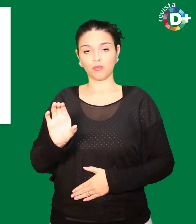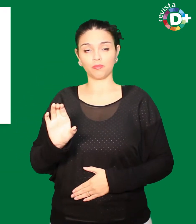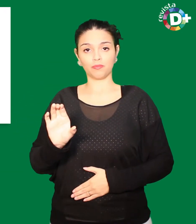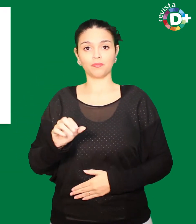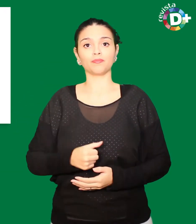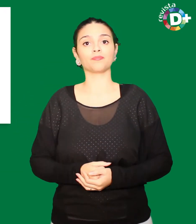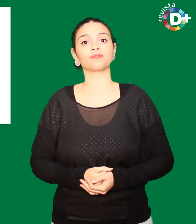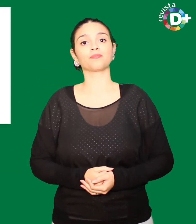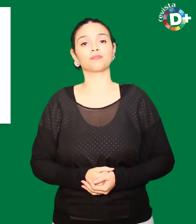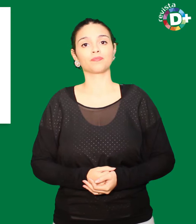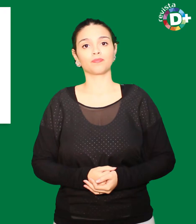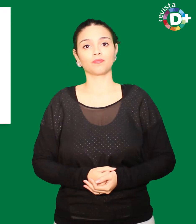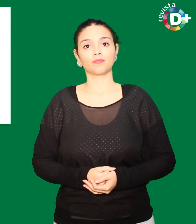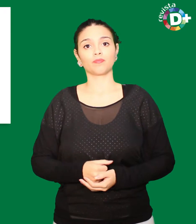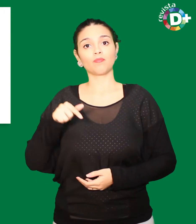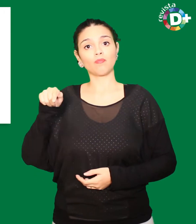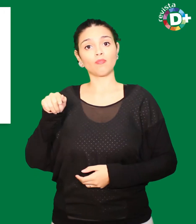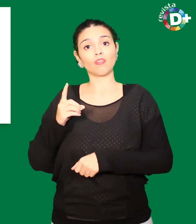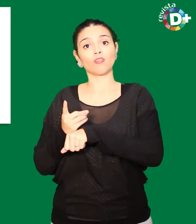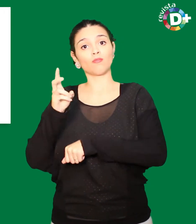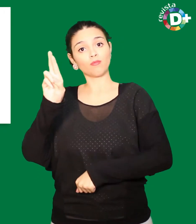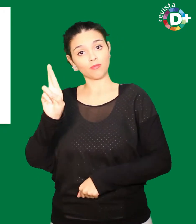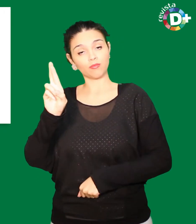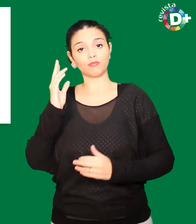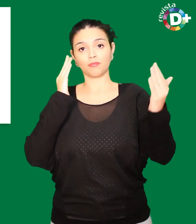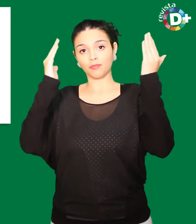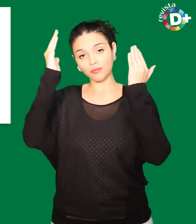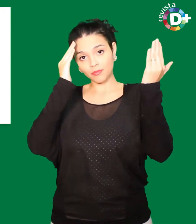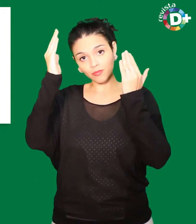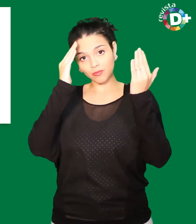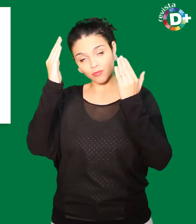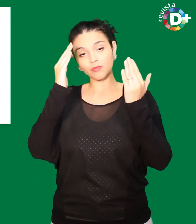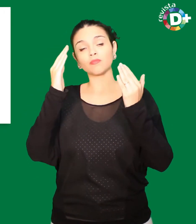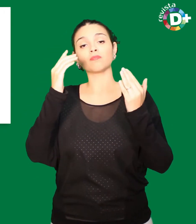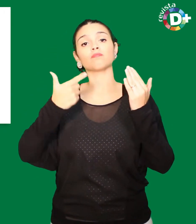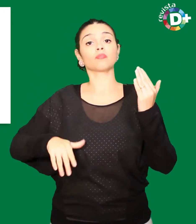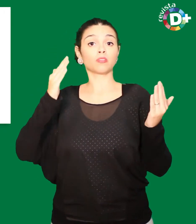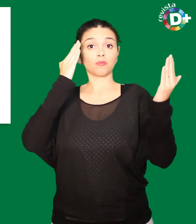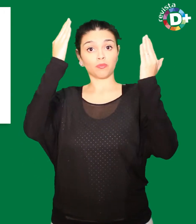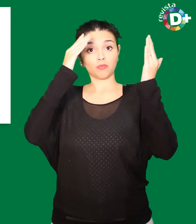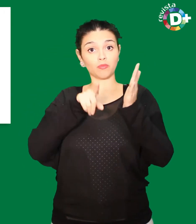de São Paulo, PUC. Doutorado em psicologia clínica,